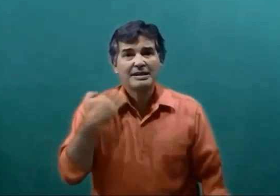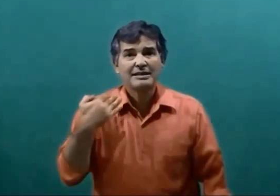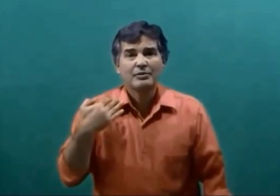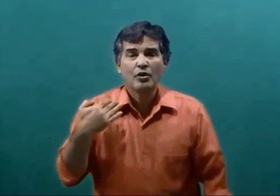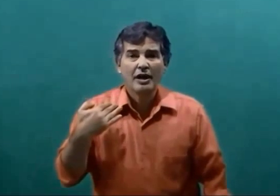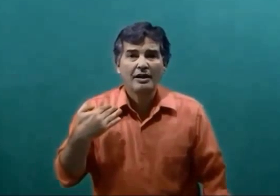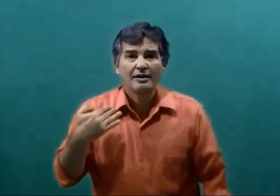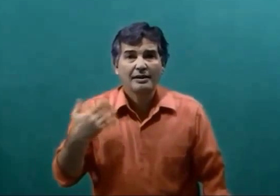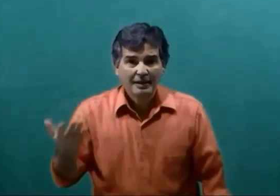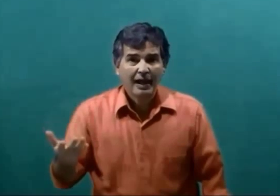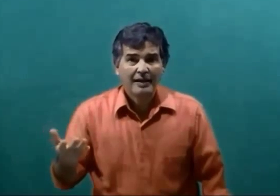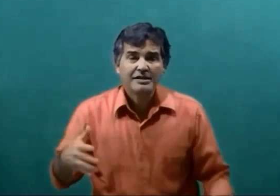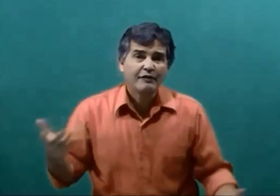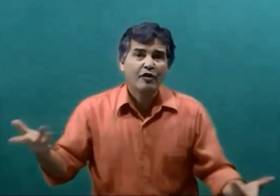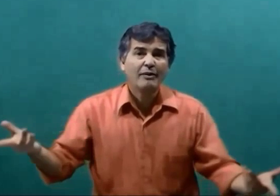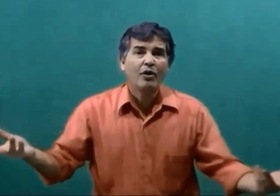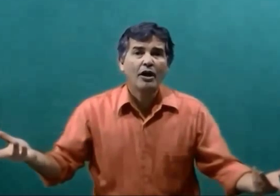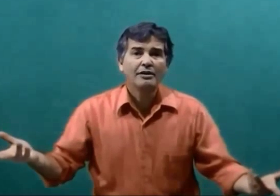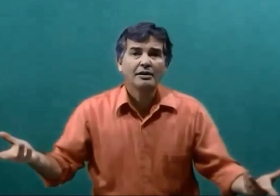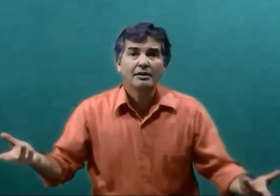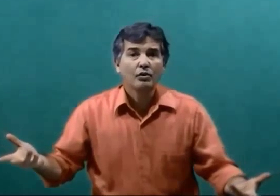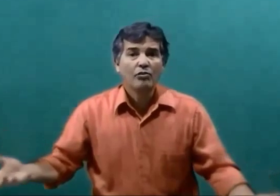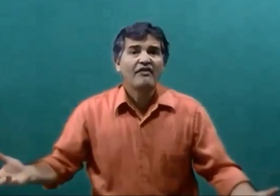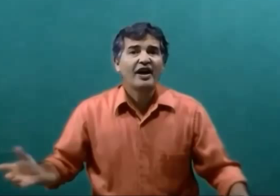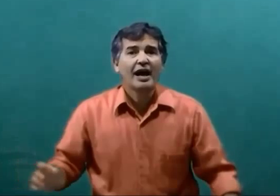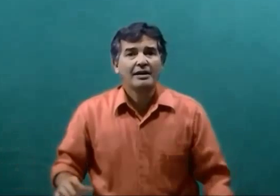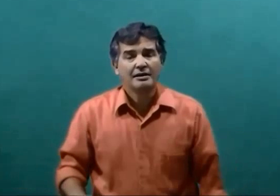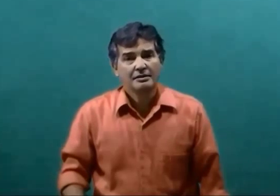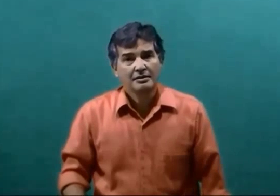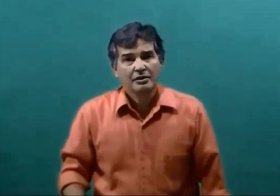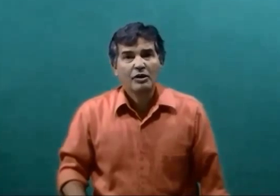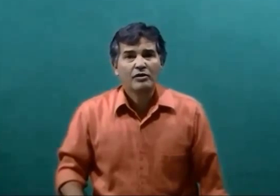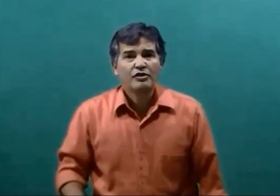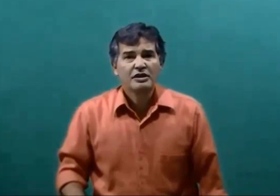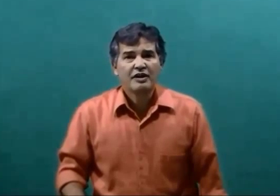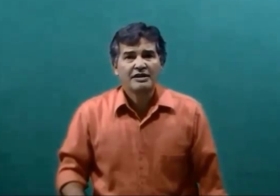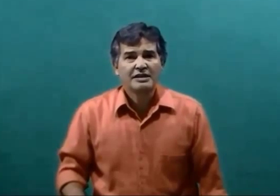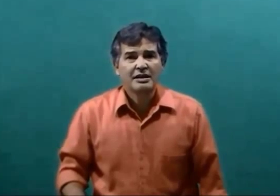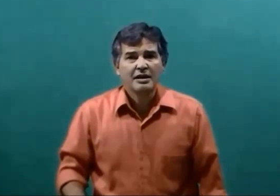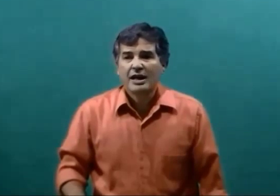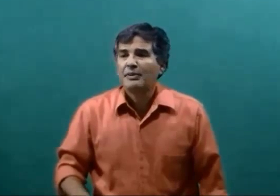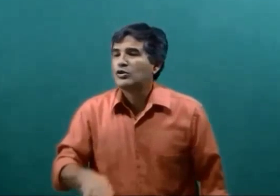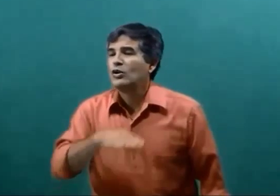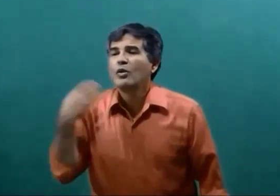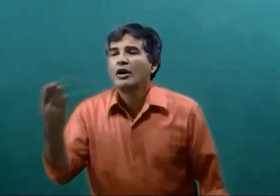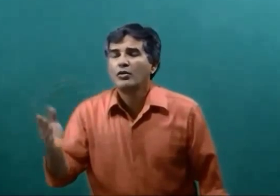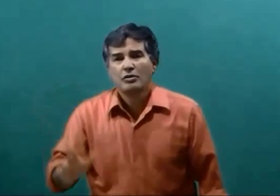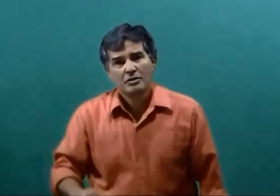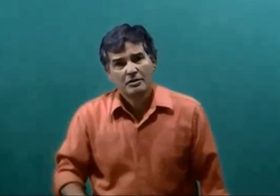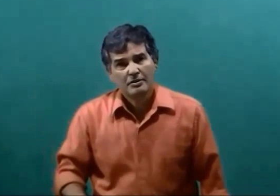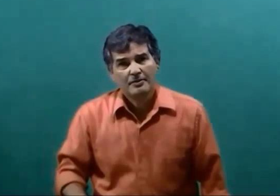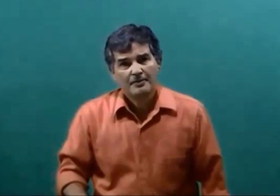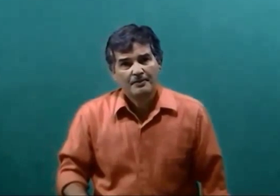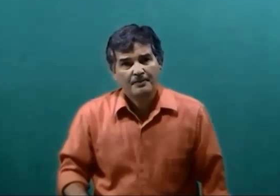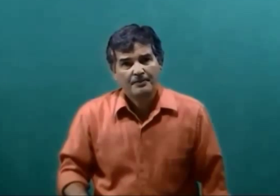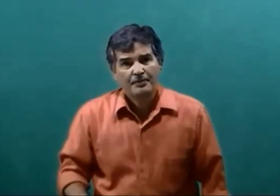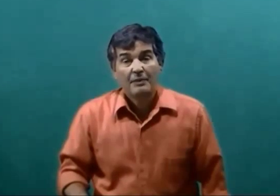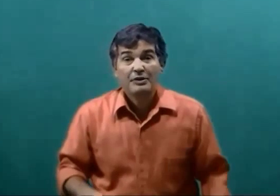representa morrer? Tá, e se for uma morte com uma facada? Como é que você vai dizer que a pessoa morreu? A